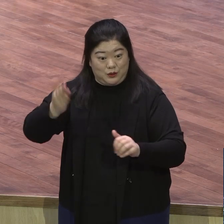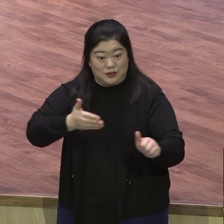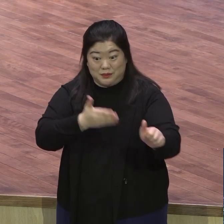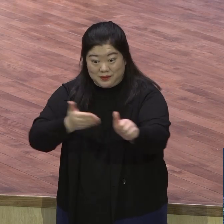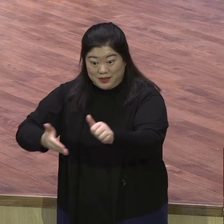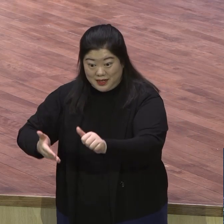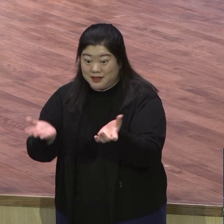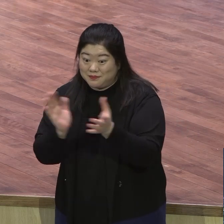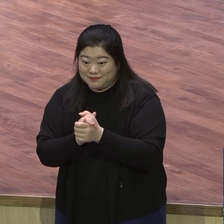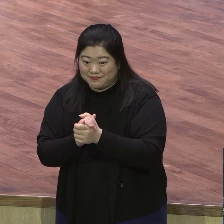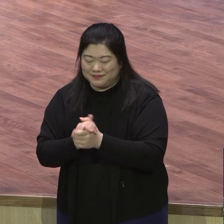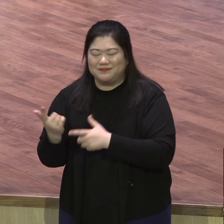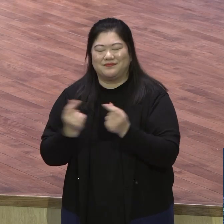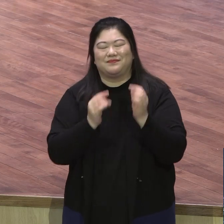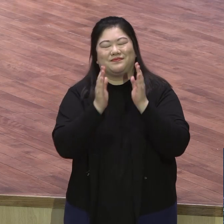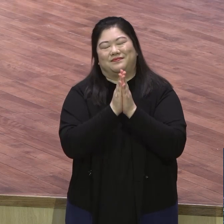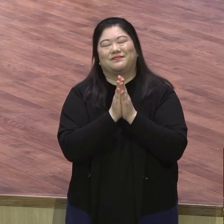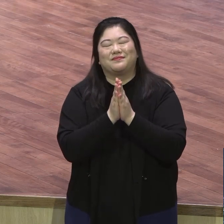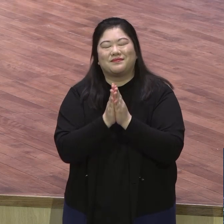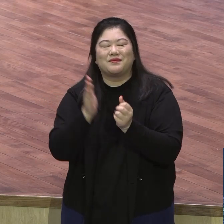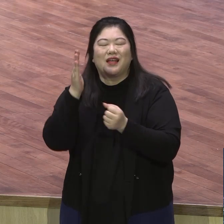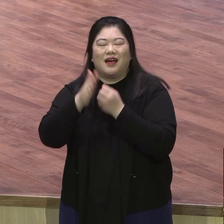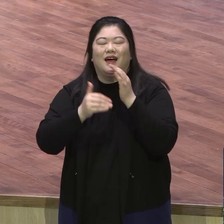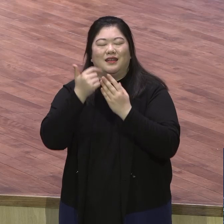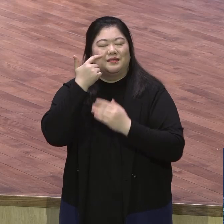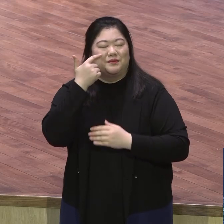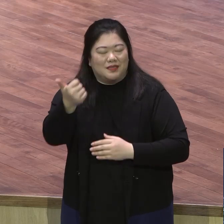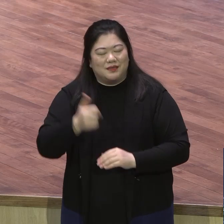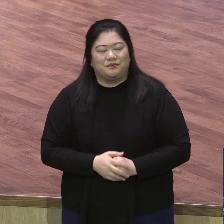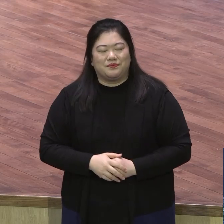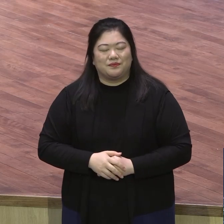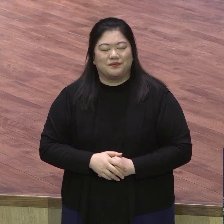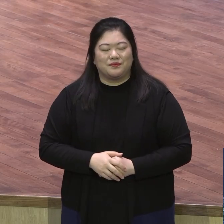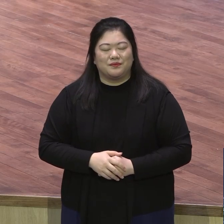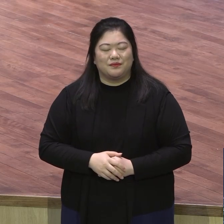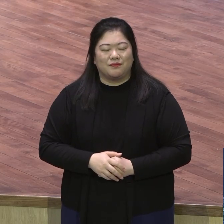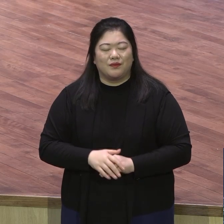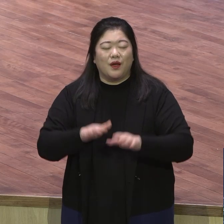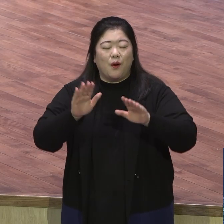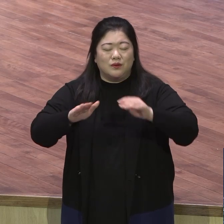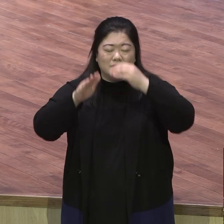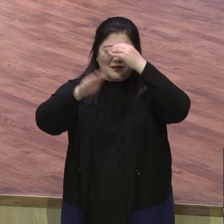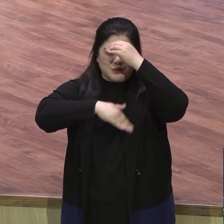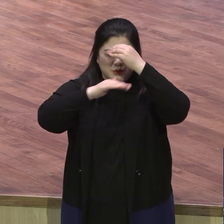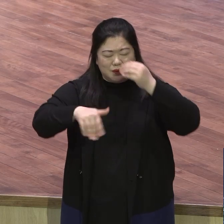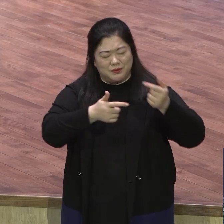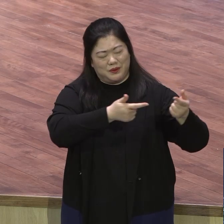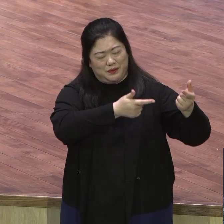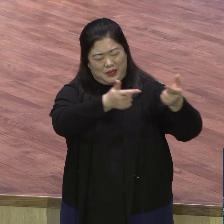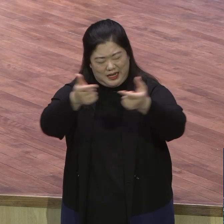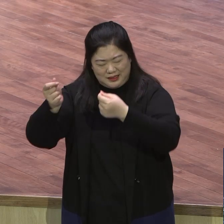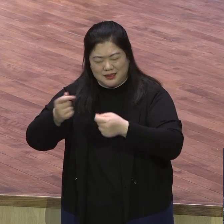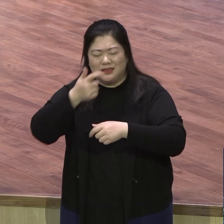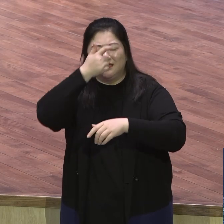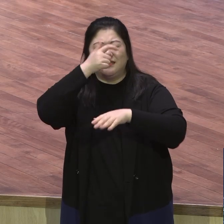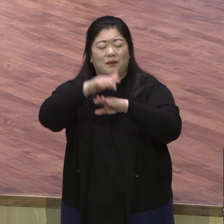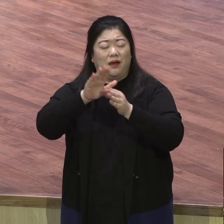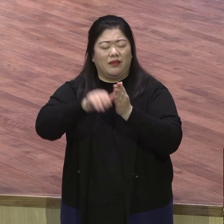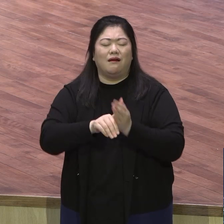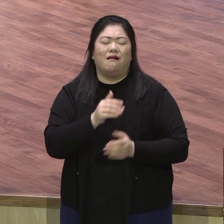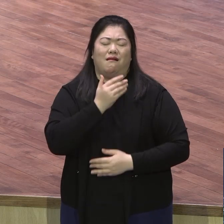기도합시다. 아버지 하나님 영국의 모든 성도들 오늘부터 행복한 예배자가